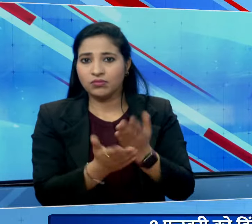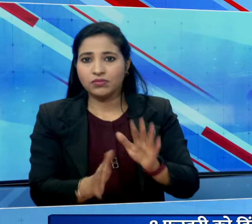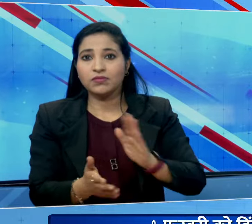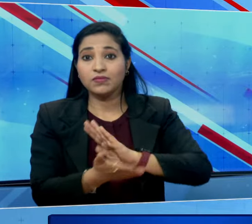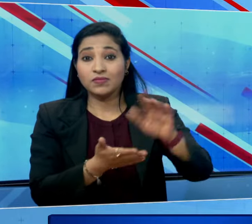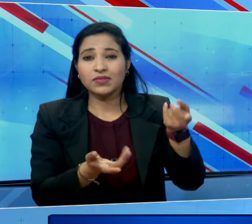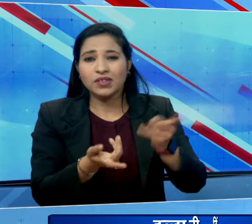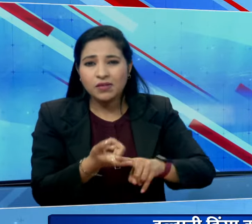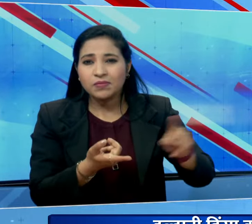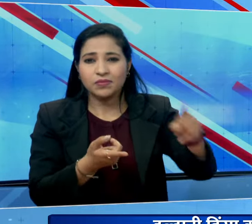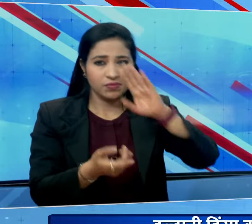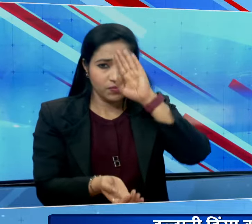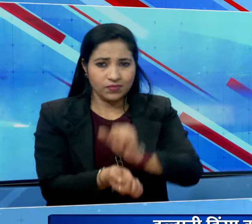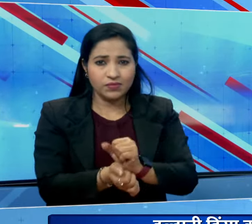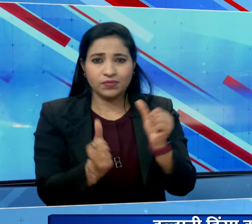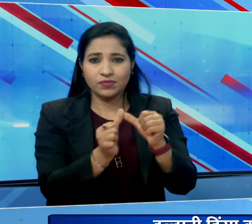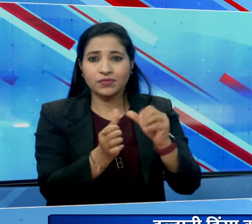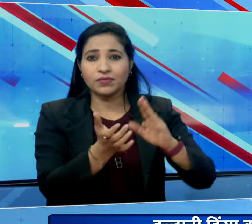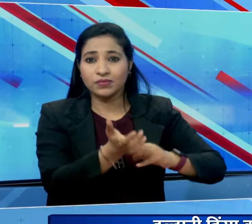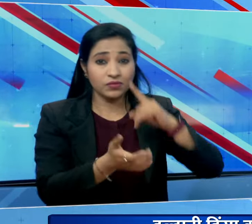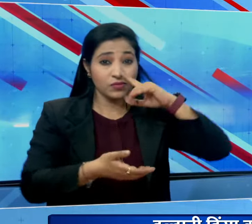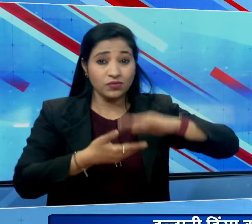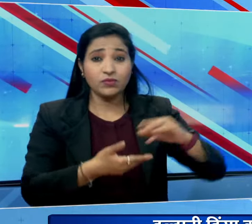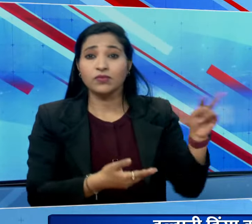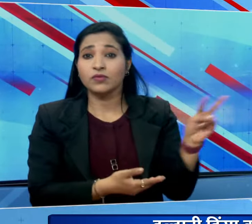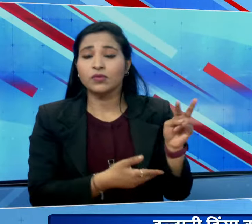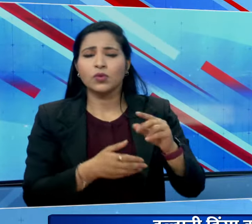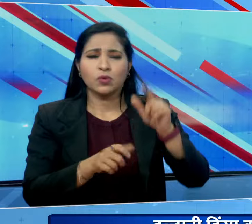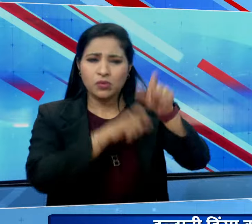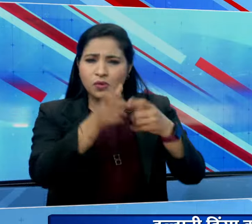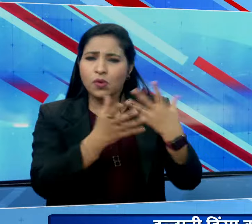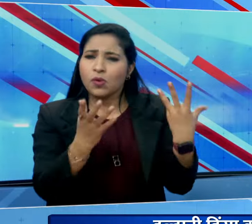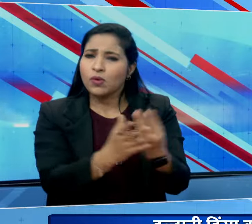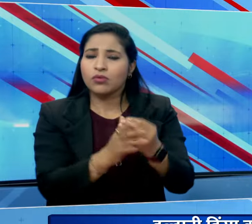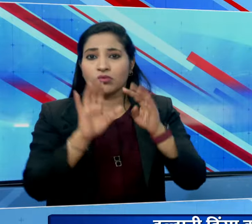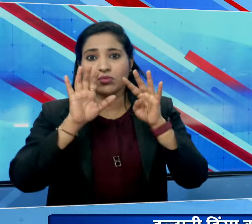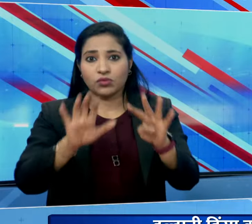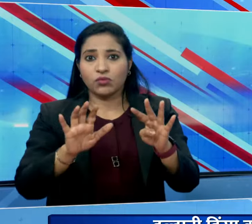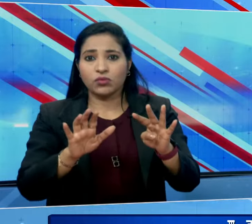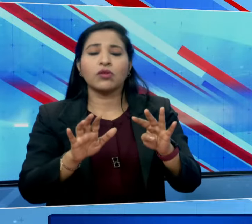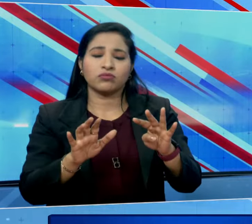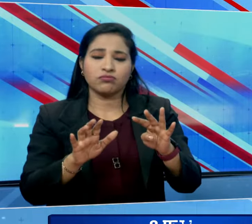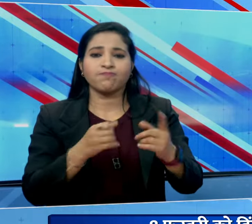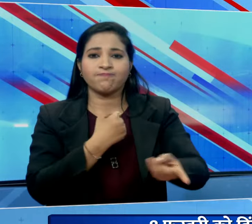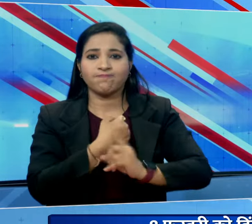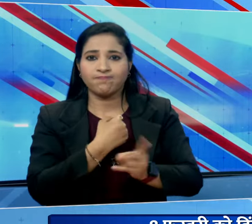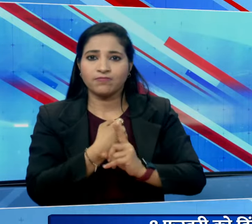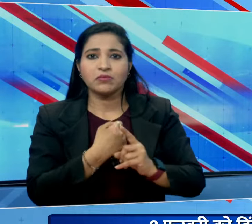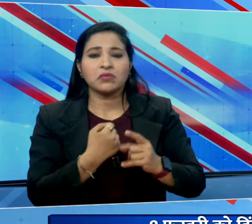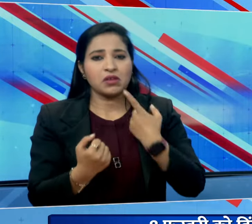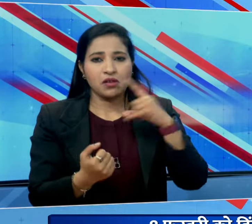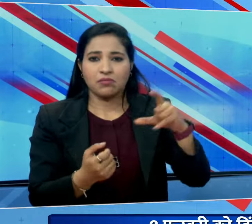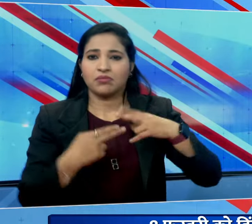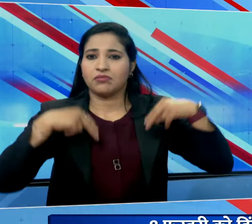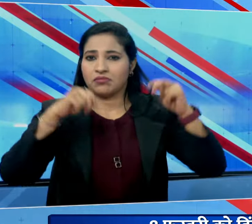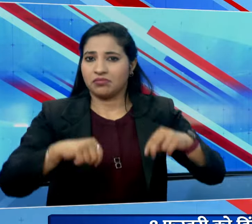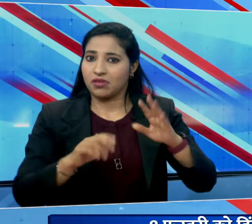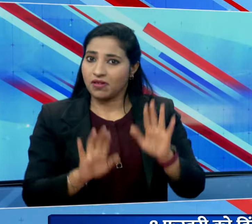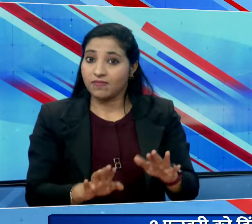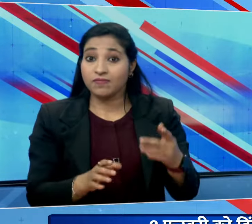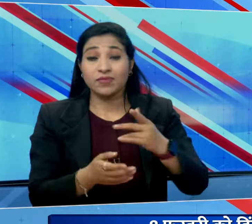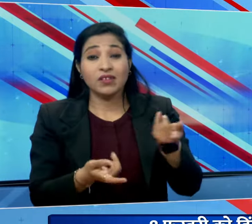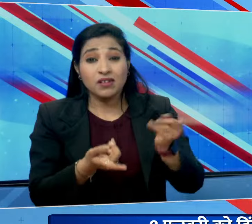हिंसा के बाद पुलिस ने अब्दुल मलिक और उसकी पत्नी सहित नौ लोगों के खिलाफ धोखाधड़ी का मामला भी दर्ज किया था हिंसा